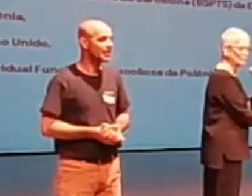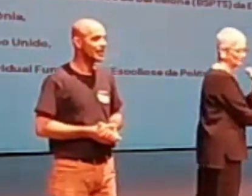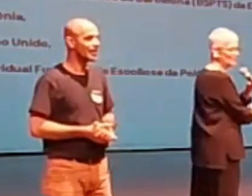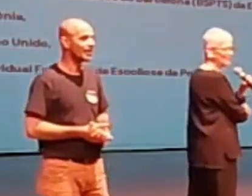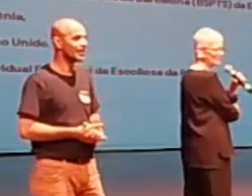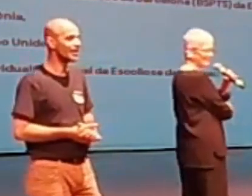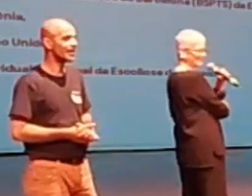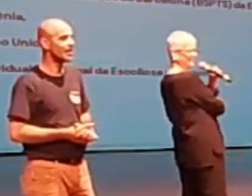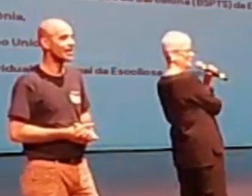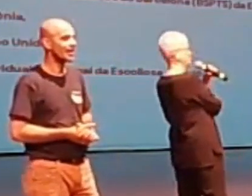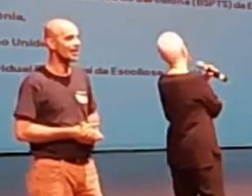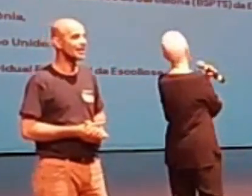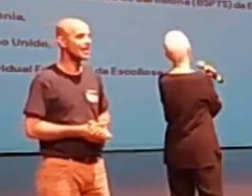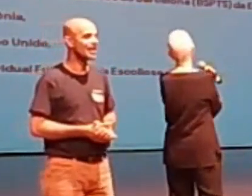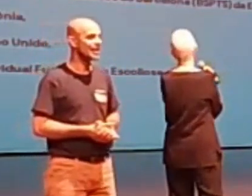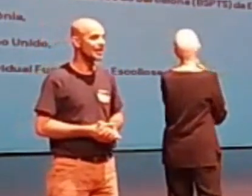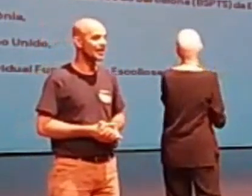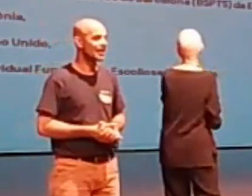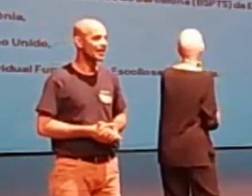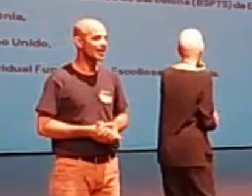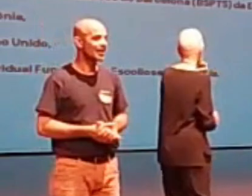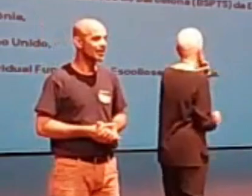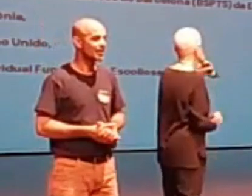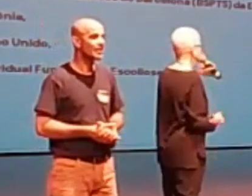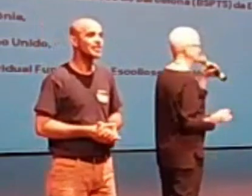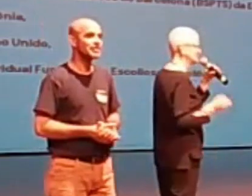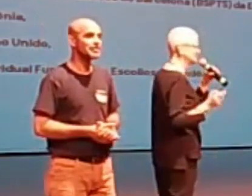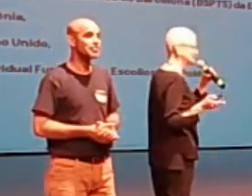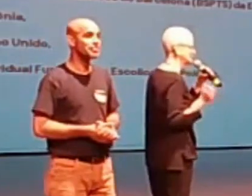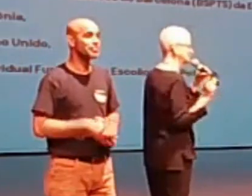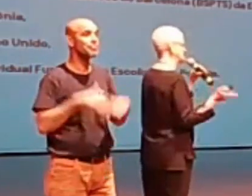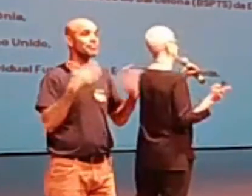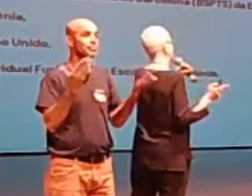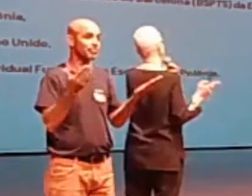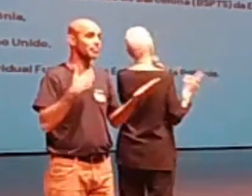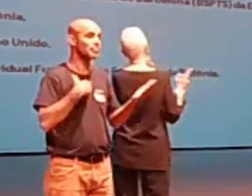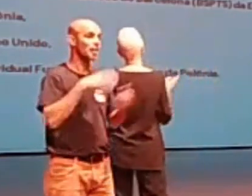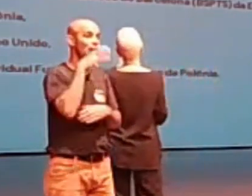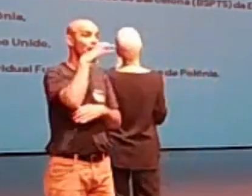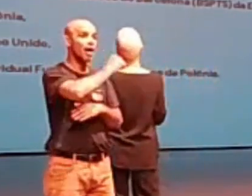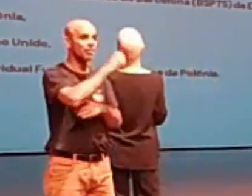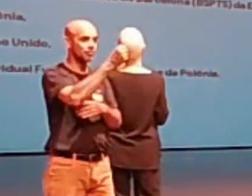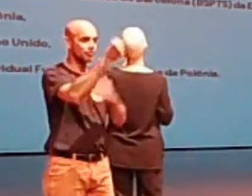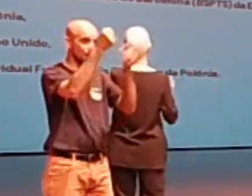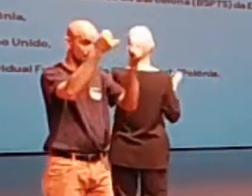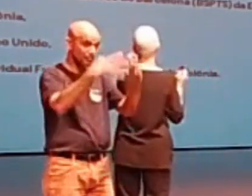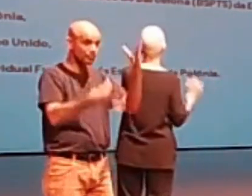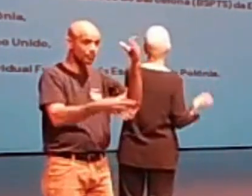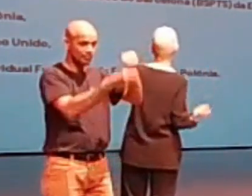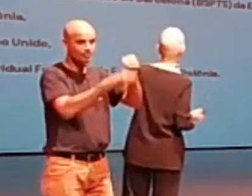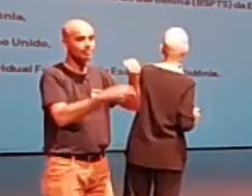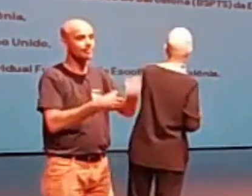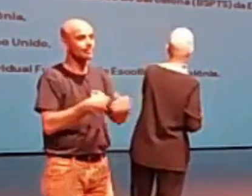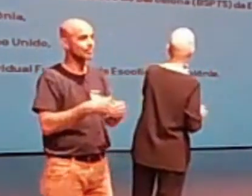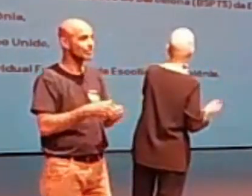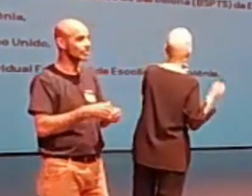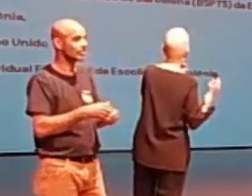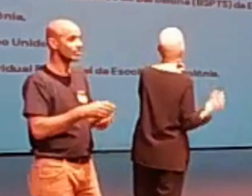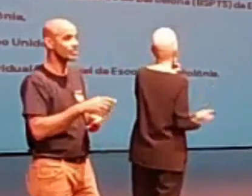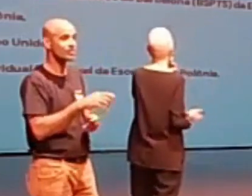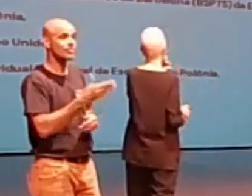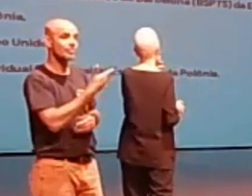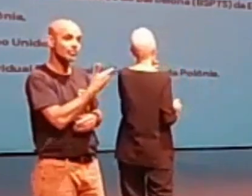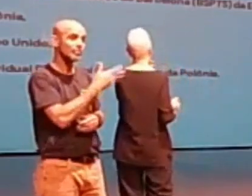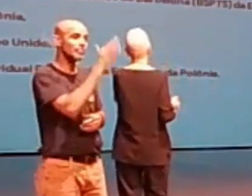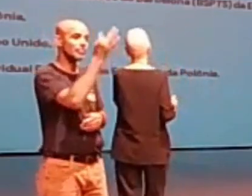Tá bom, beleza, já sei dos próximos. Pelo menos, então, que a gente... Vou falar bem rápido o nome das escolas. Lyon, na França.